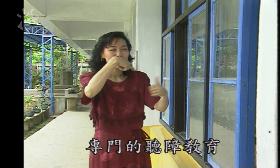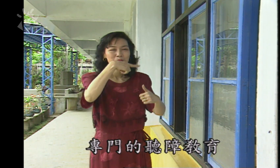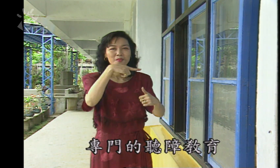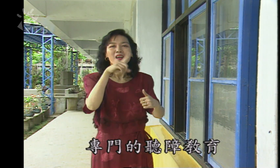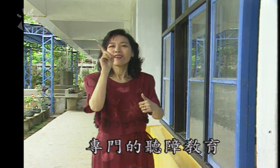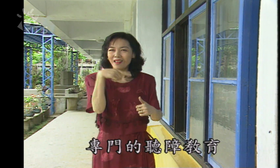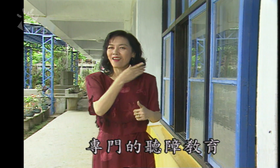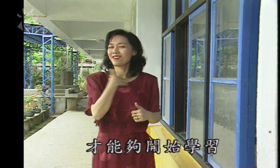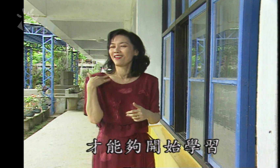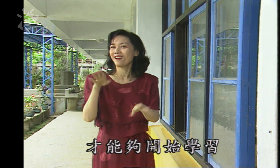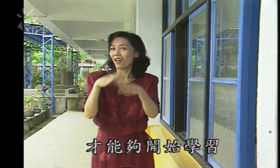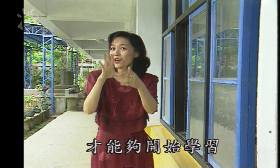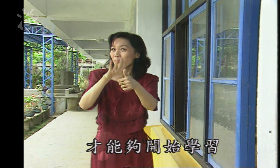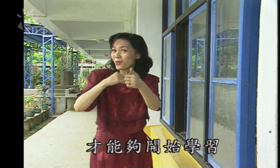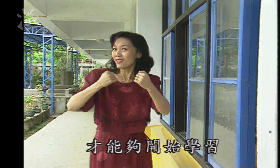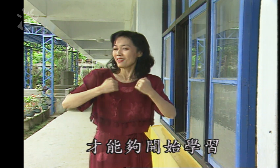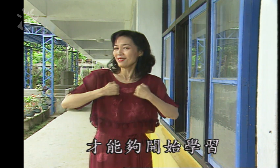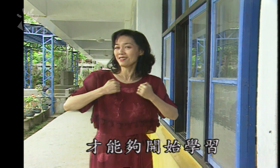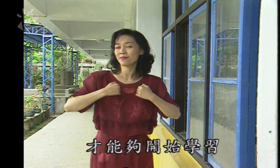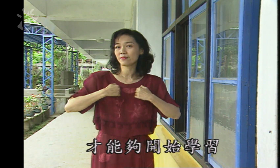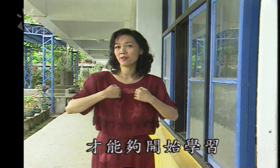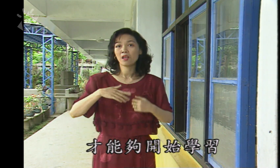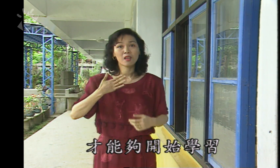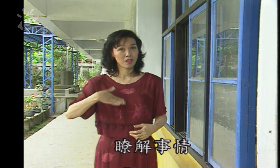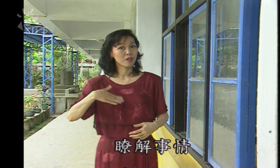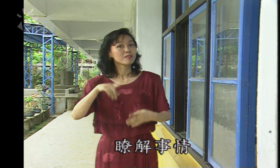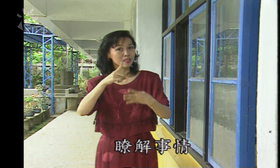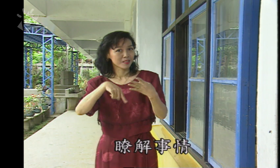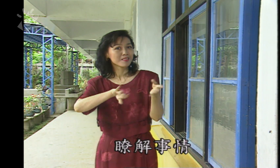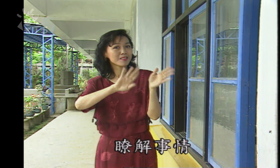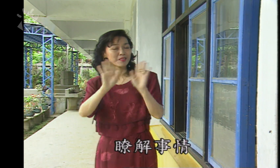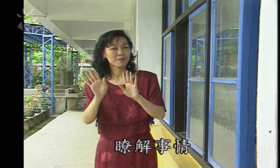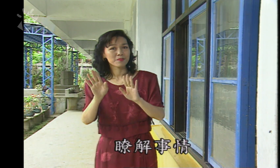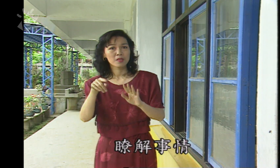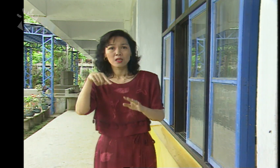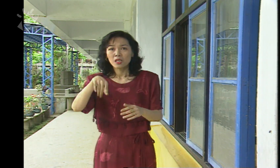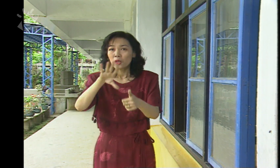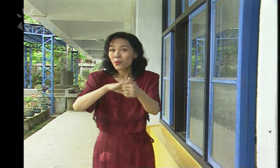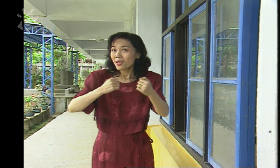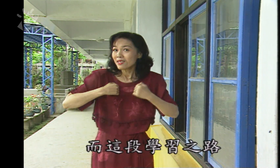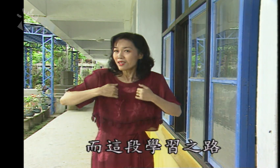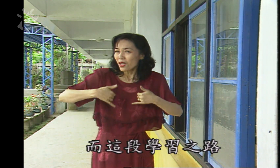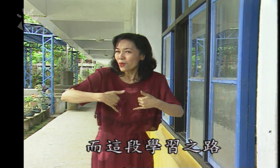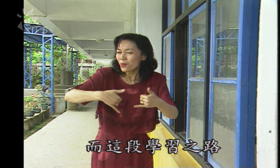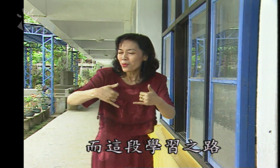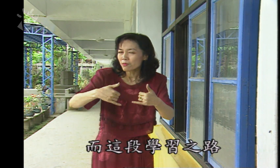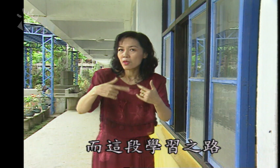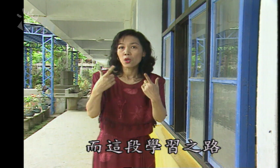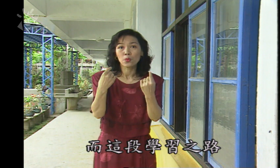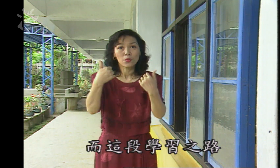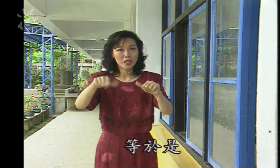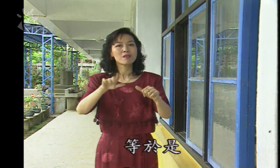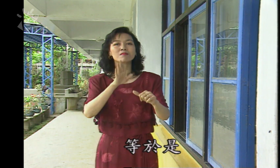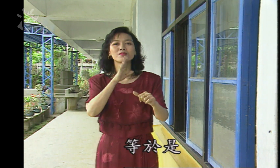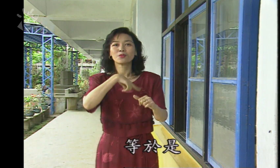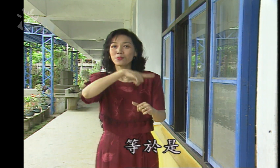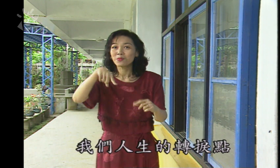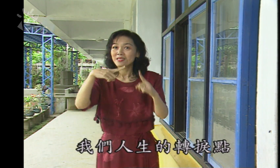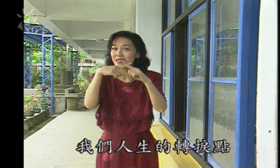教育才能够开始学习了解事情，而这段学习之路等于是我们人生